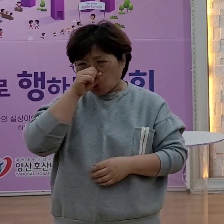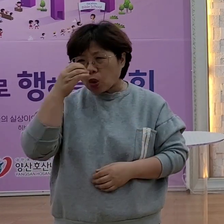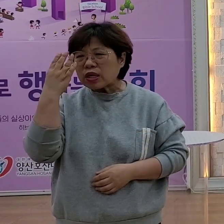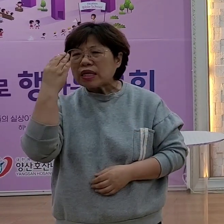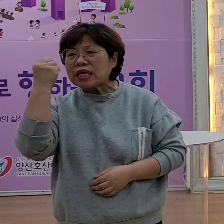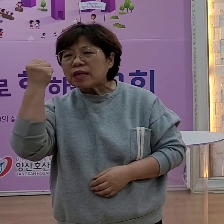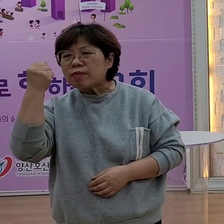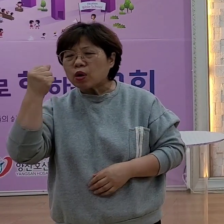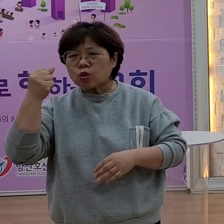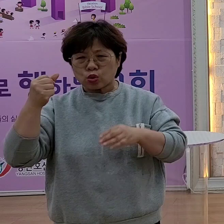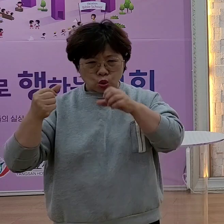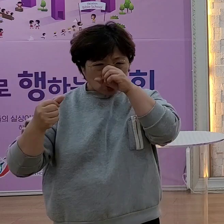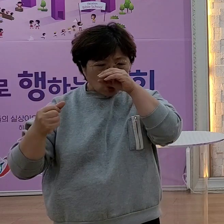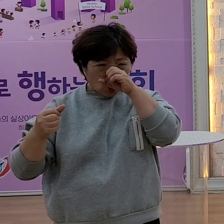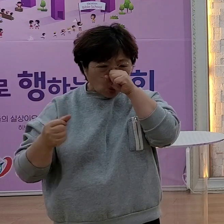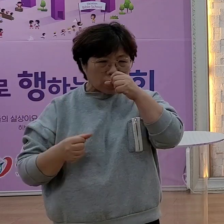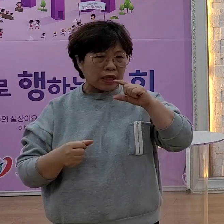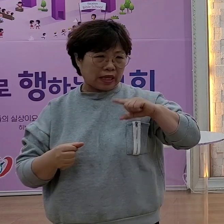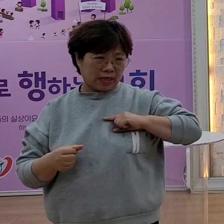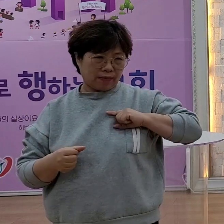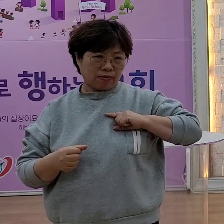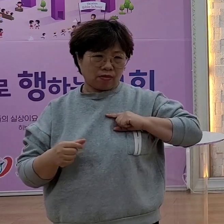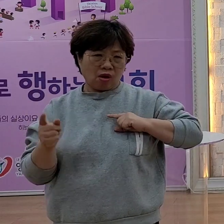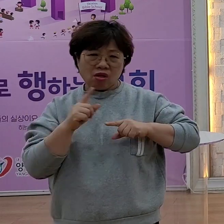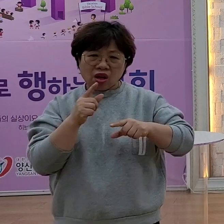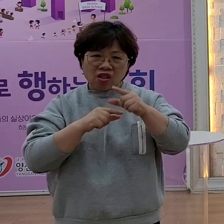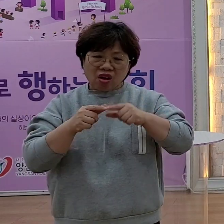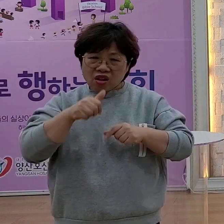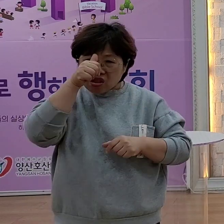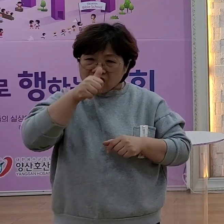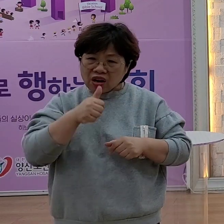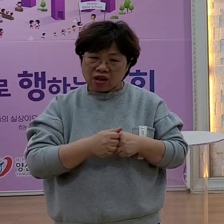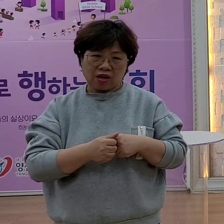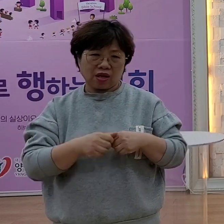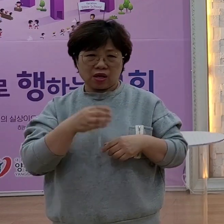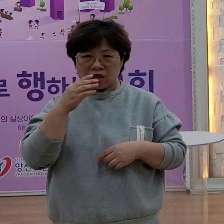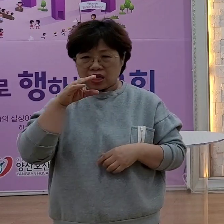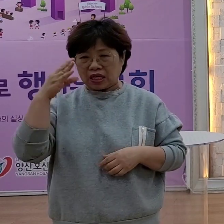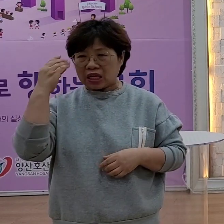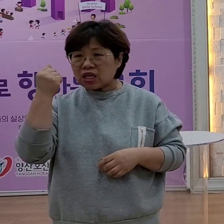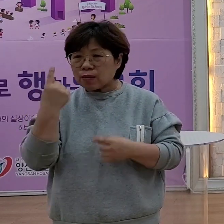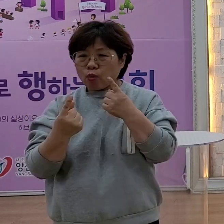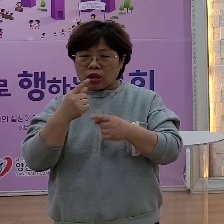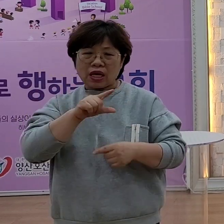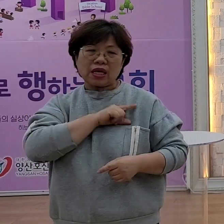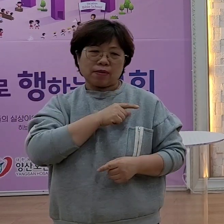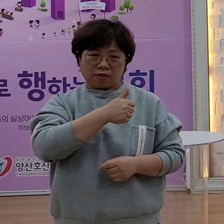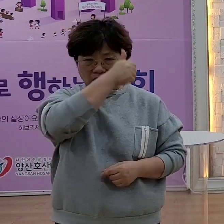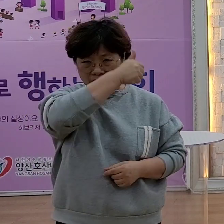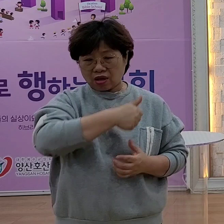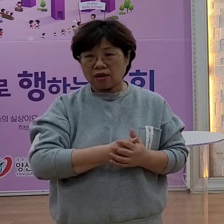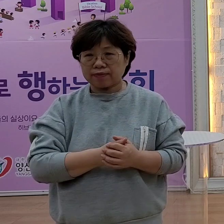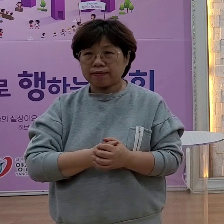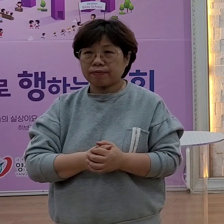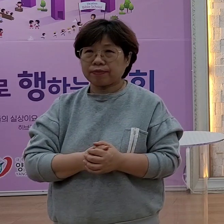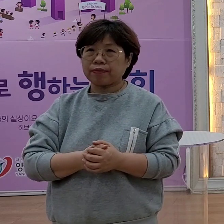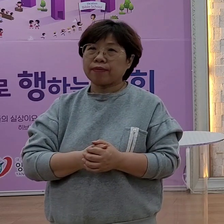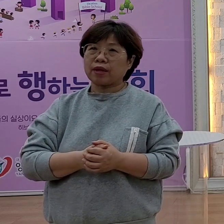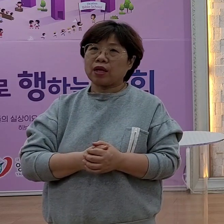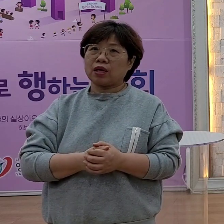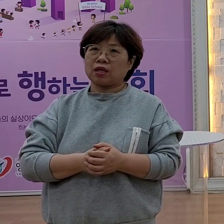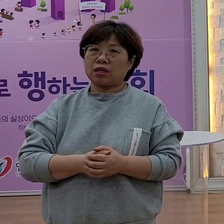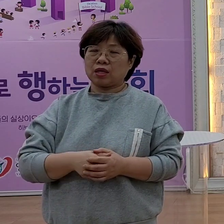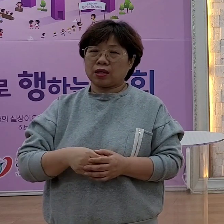이렇게 말씀합니다. 여러분, 여기서 이제 좋은 기름이 무슨 의미냐면은 그 솔로몬